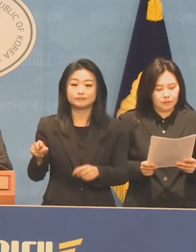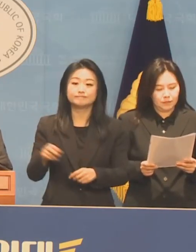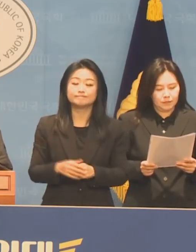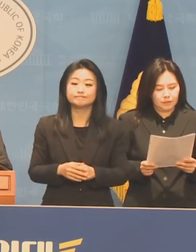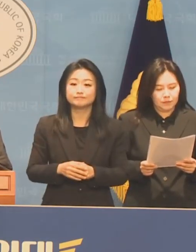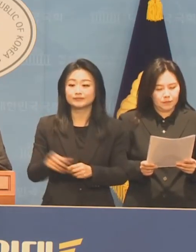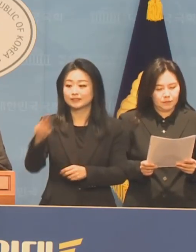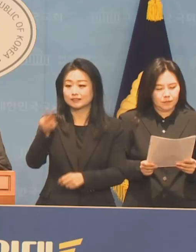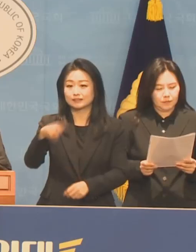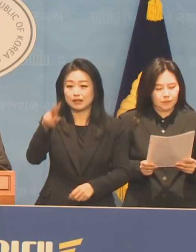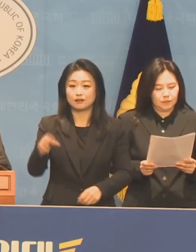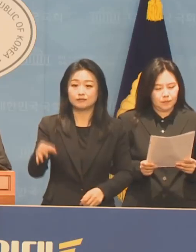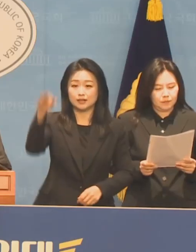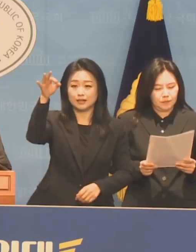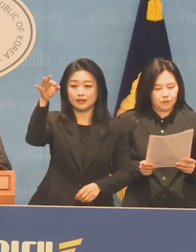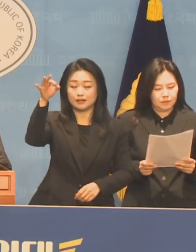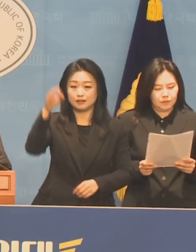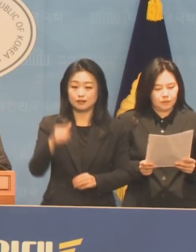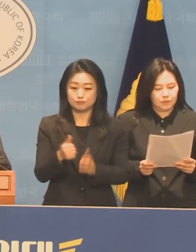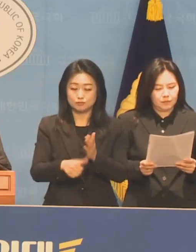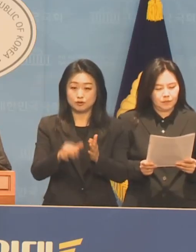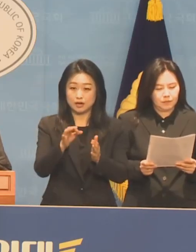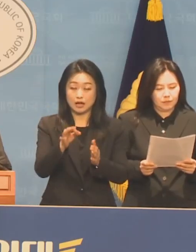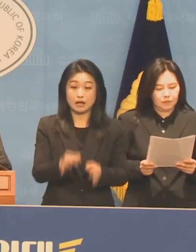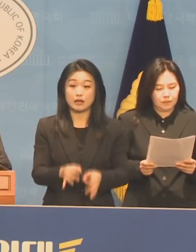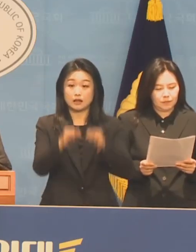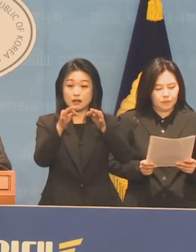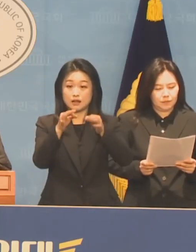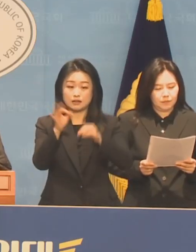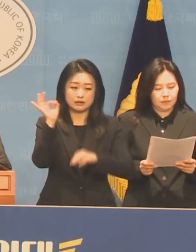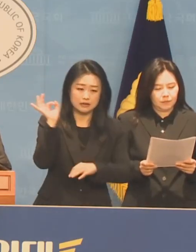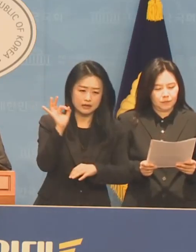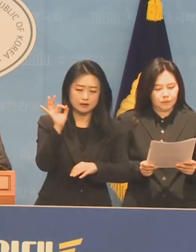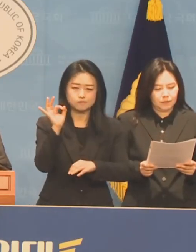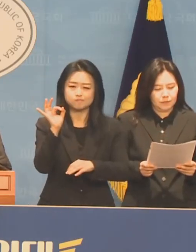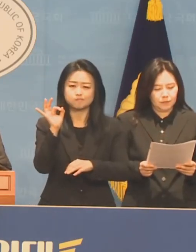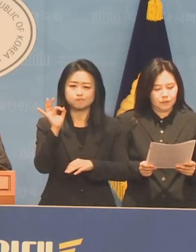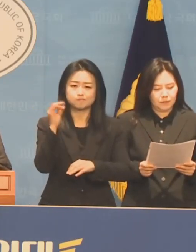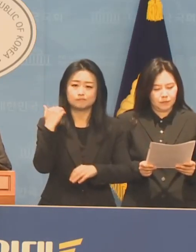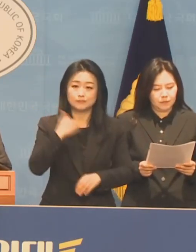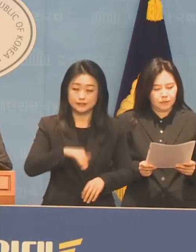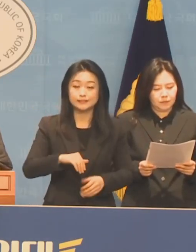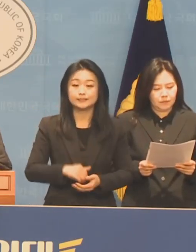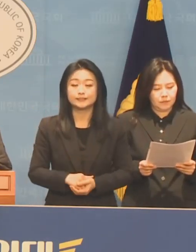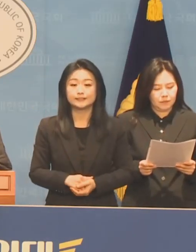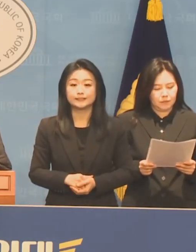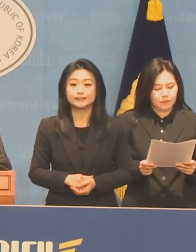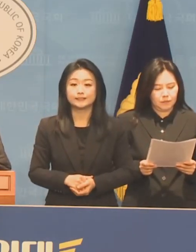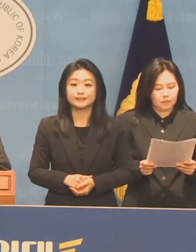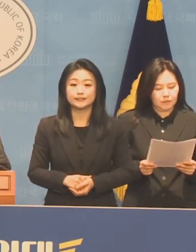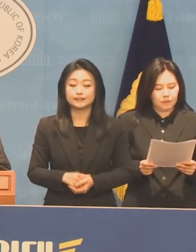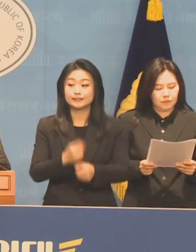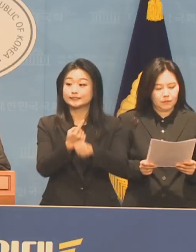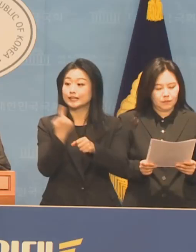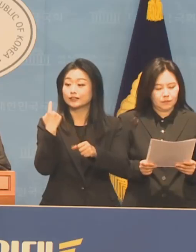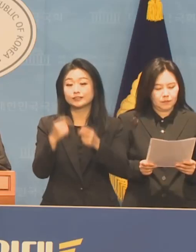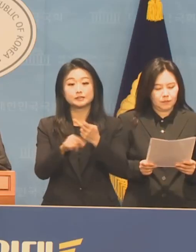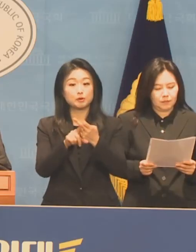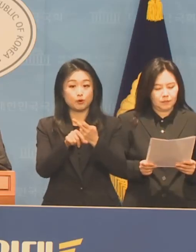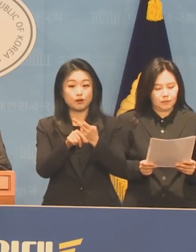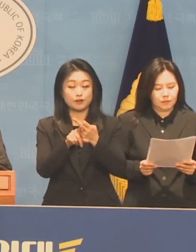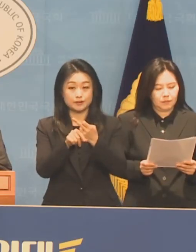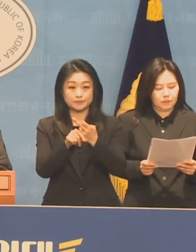이어지는 고물가에 소비 심리는 그야말로 꽁꽁 얼어버렸습니다. 실제 지난해 12월